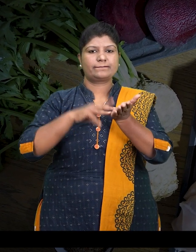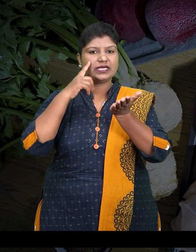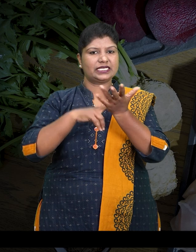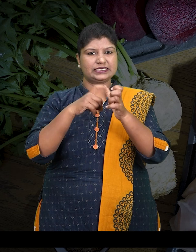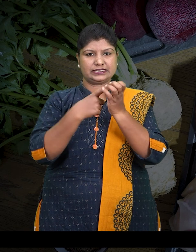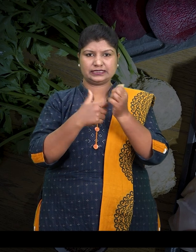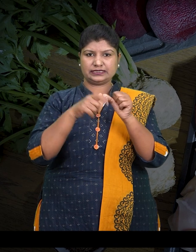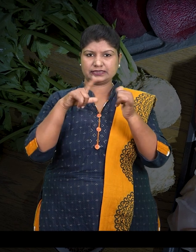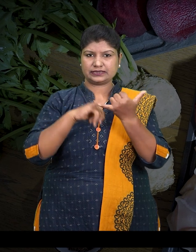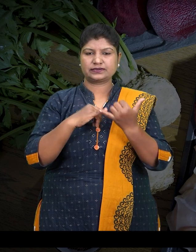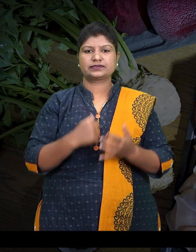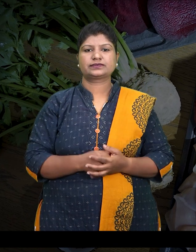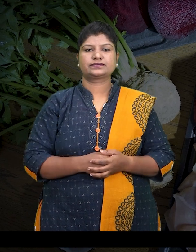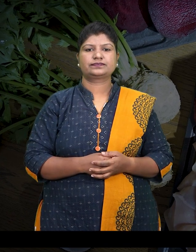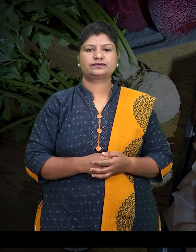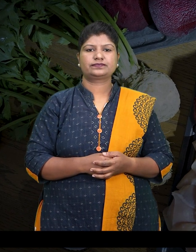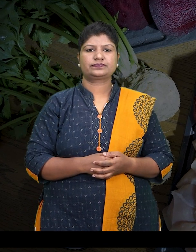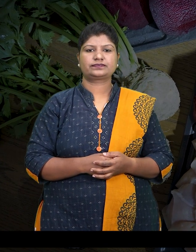खनिज,